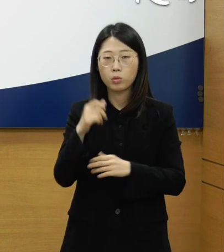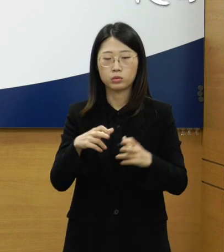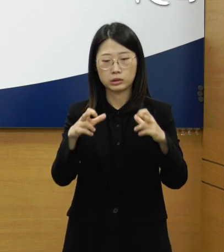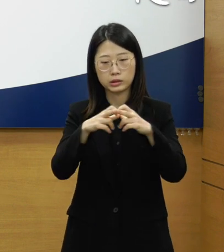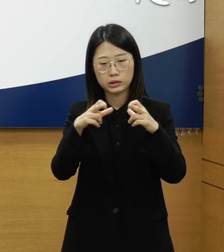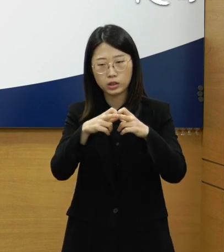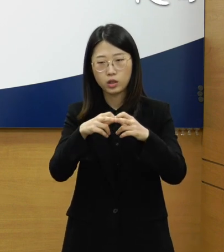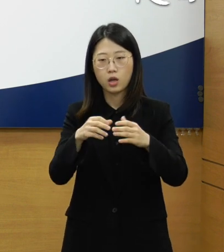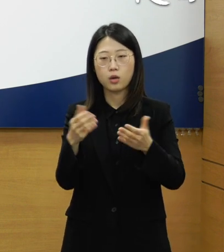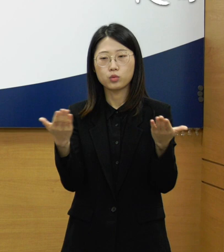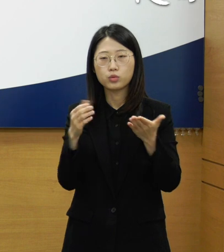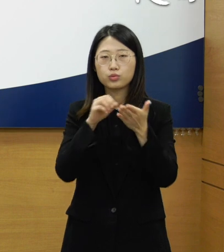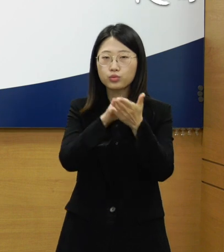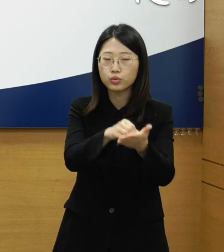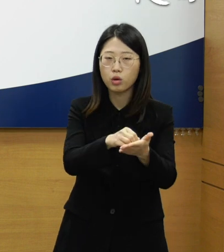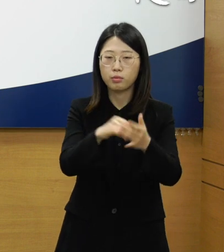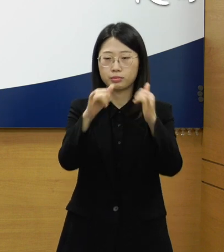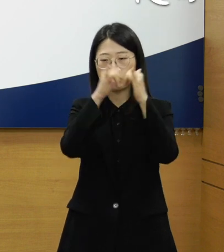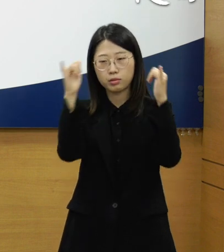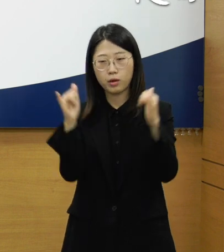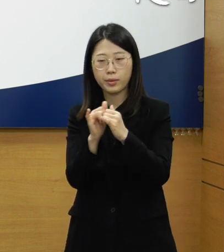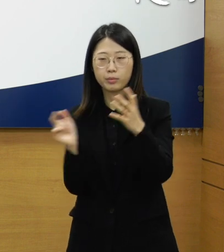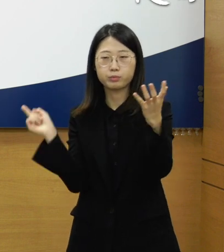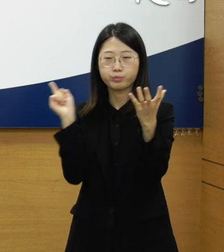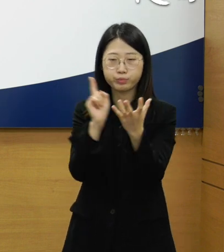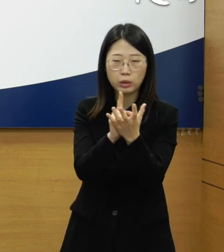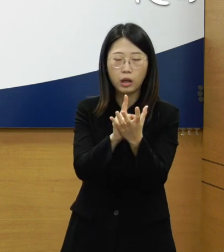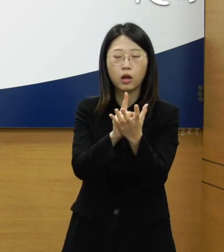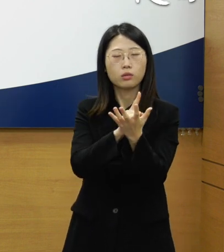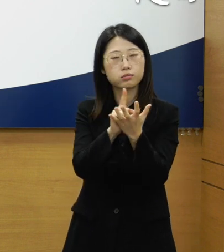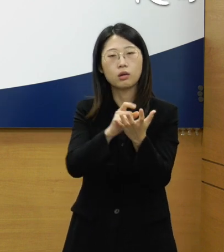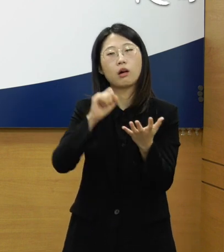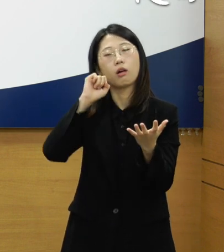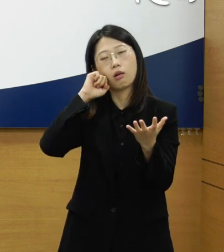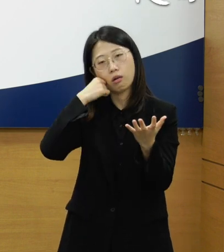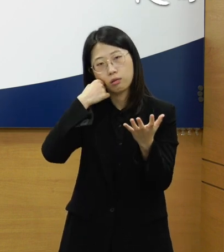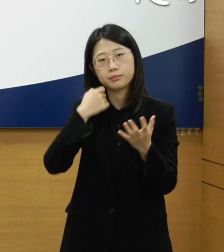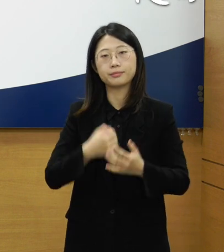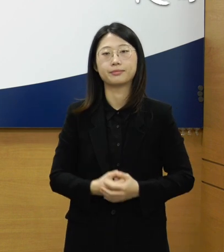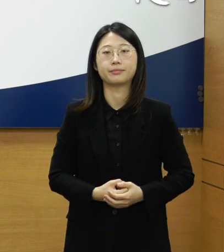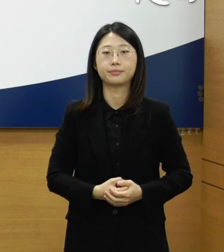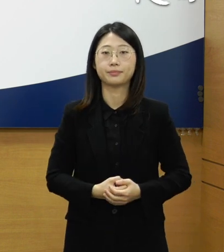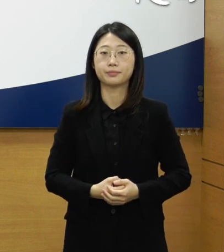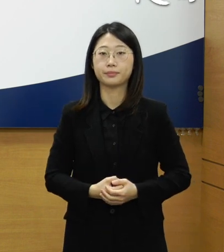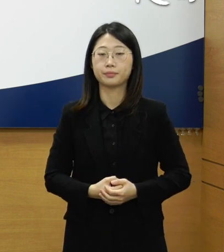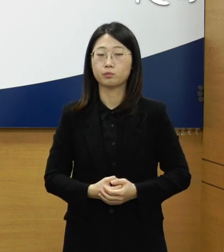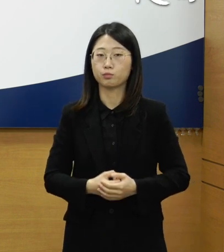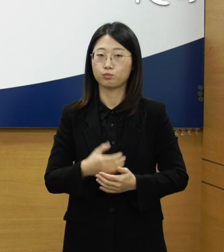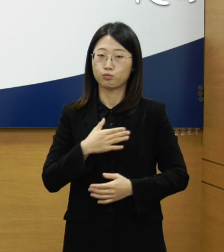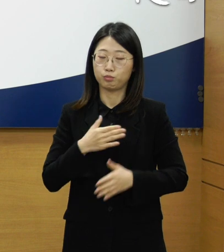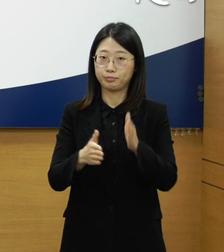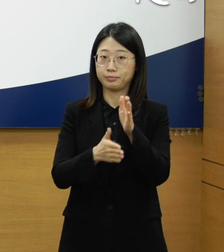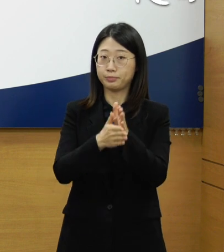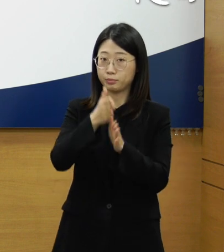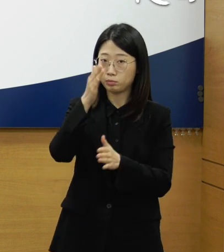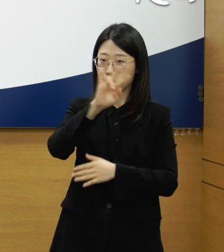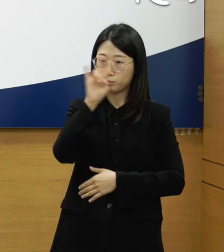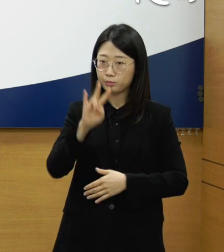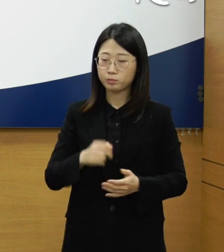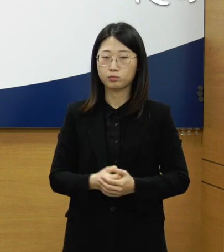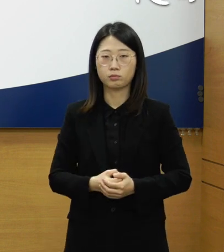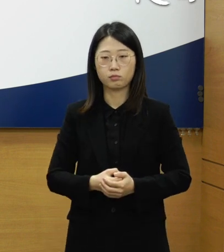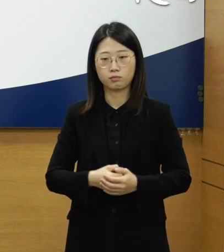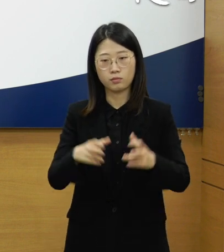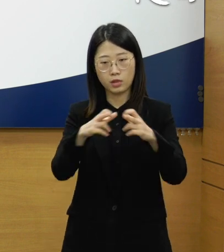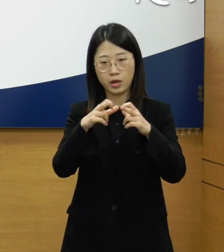취업과 사회 참여에 어려움을 겪고 있는 것이 현실입니다. 이에 우리 시는 장애인의 사회